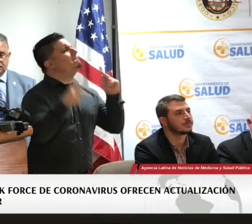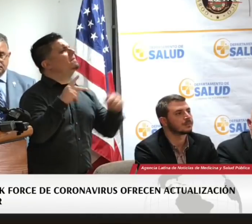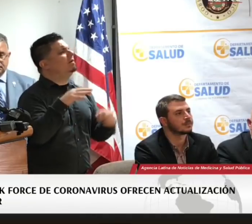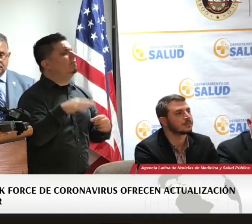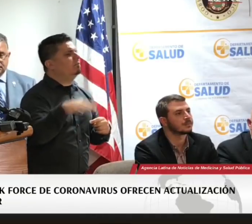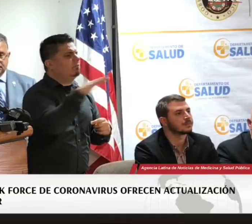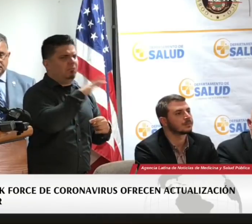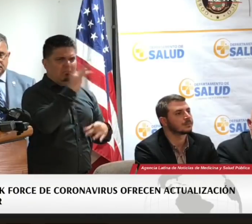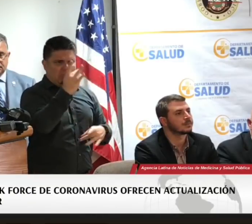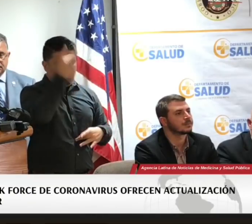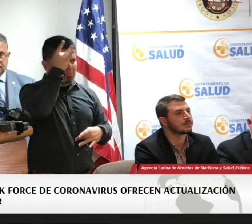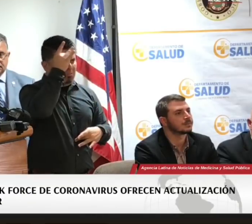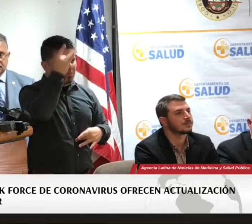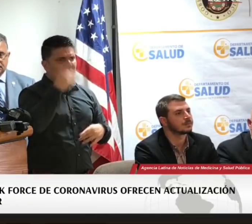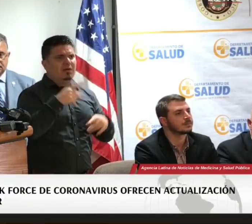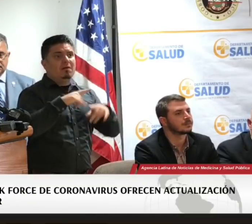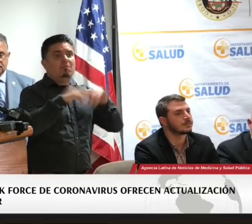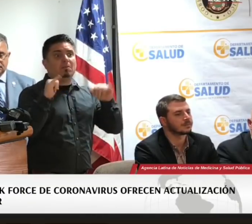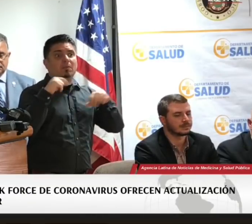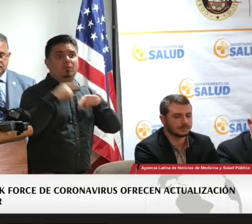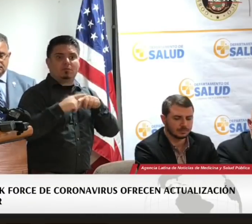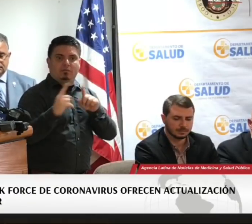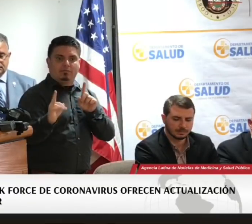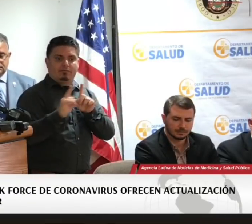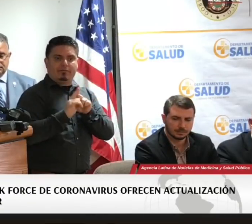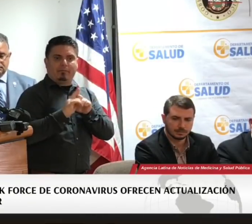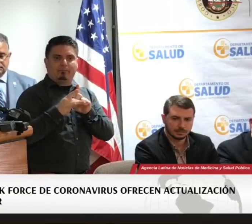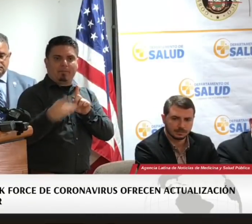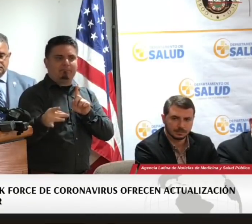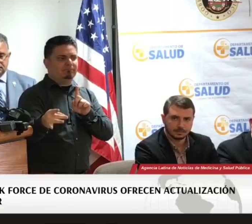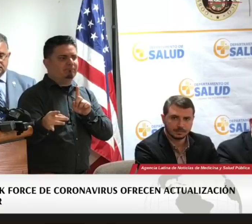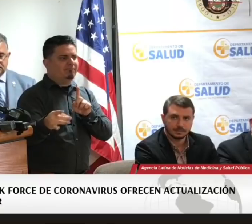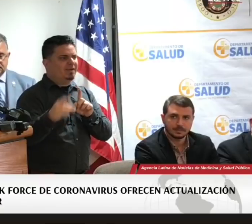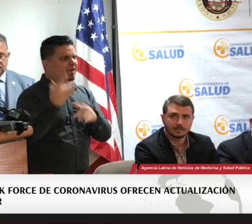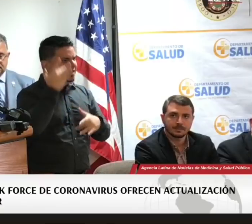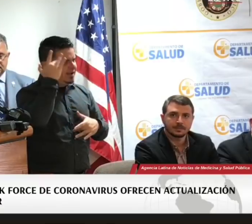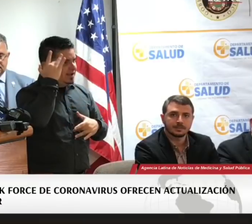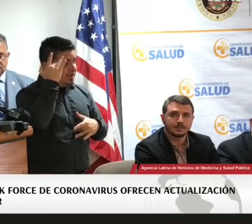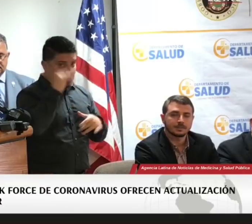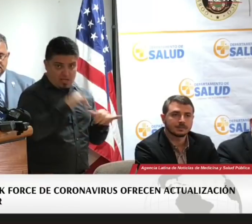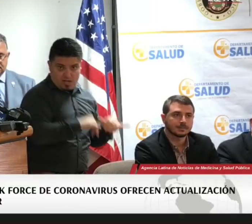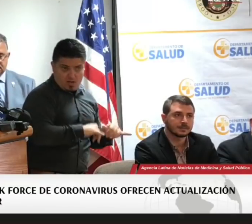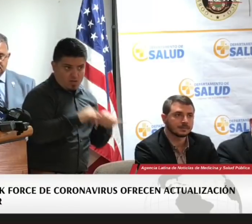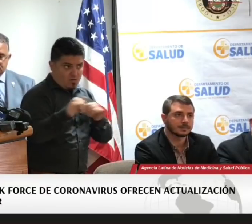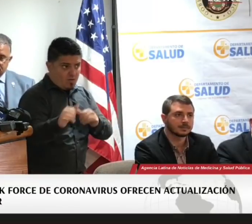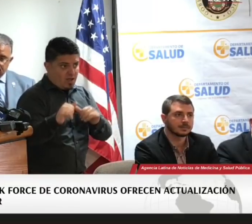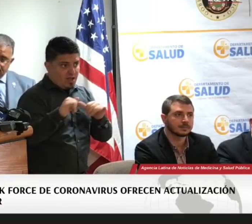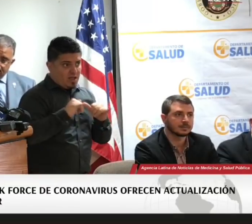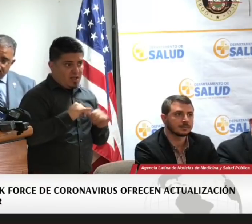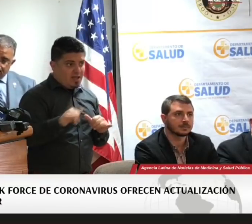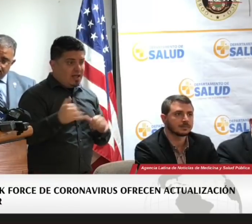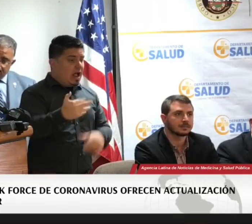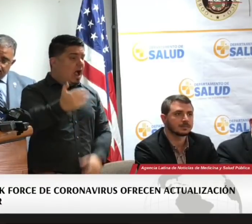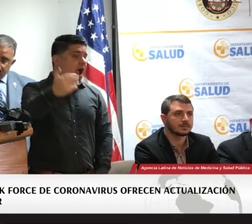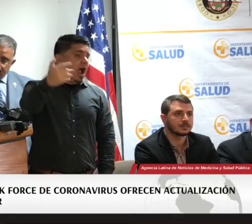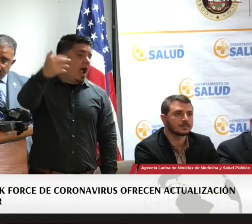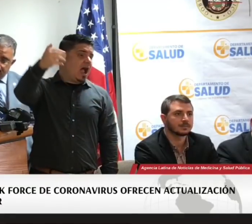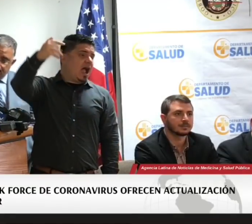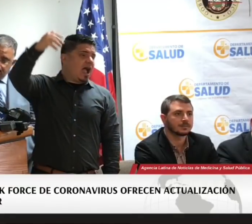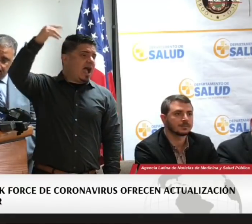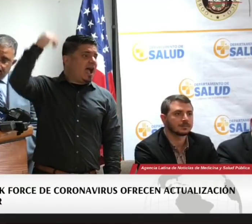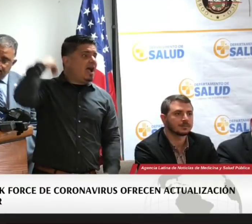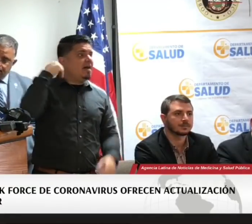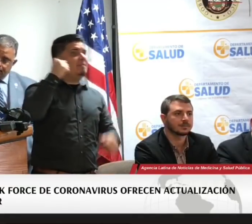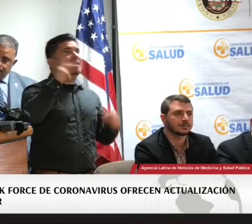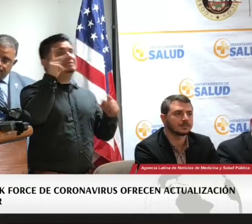al estar expuesta a una persona, no es tan alta como se pensaba en un momento, y como sí se sabe que ocurre